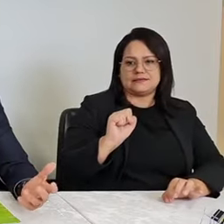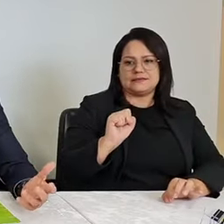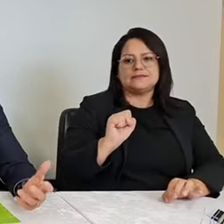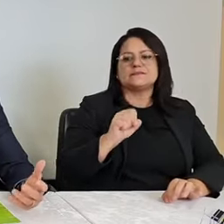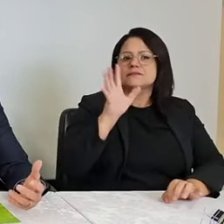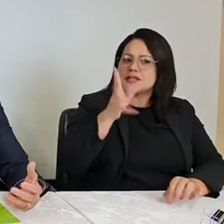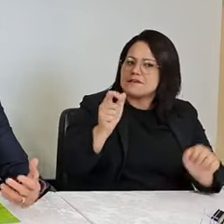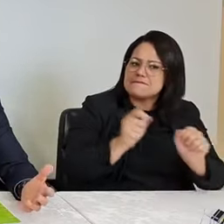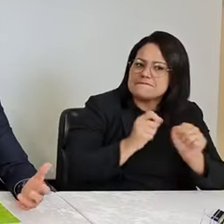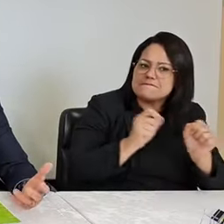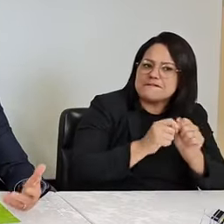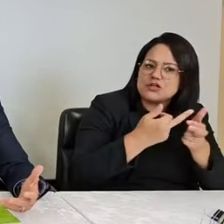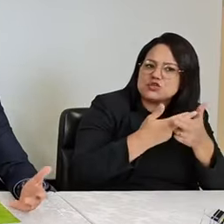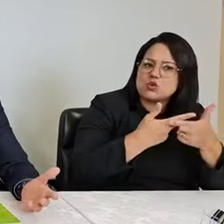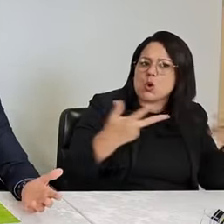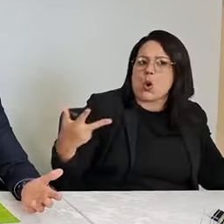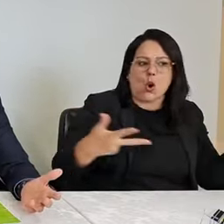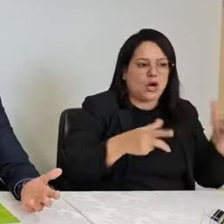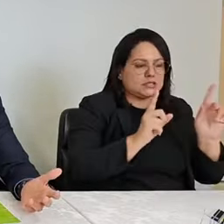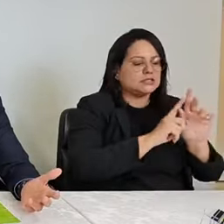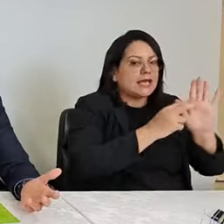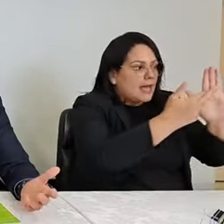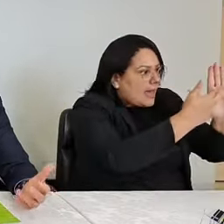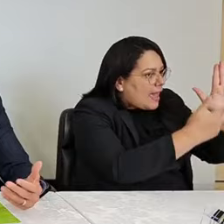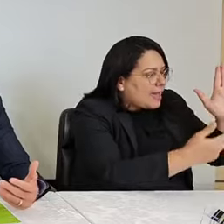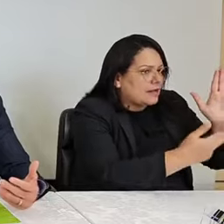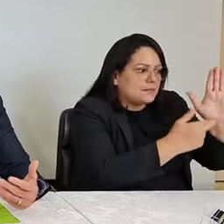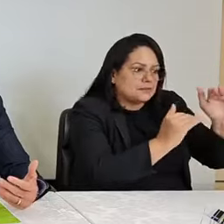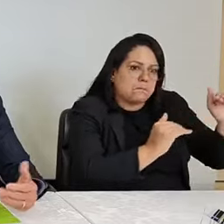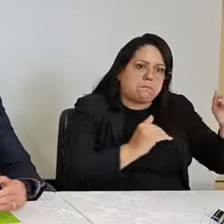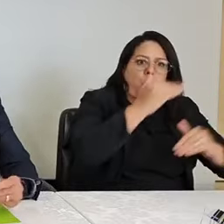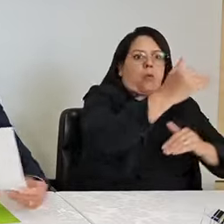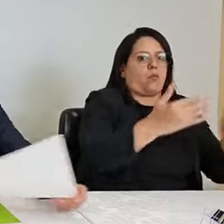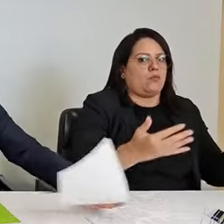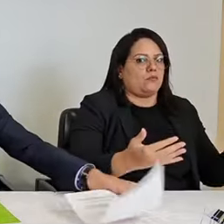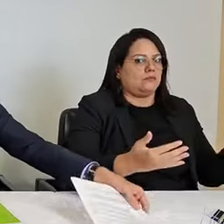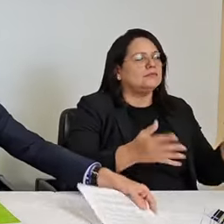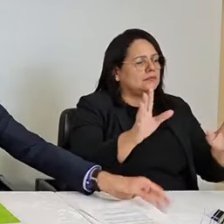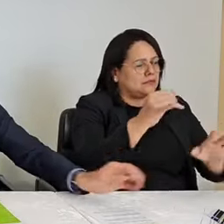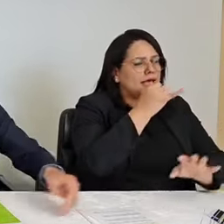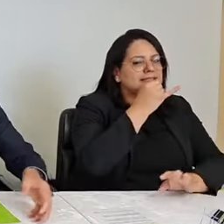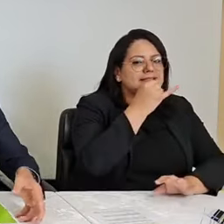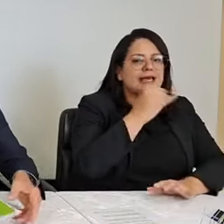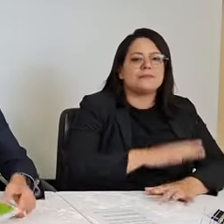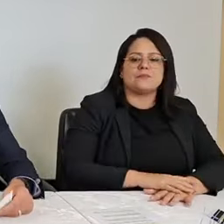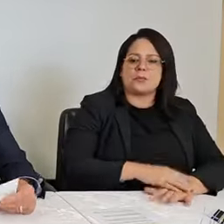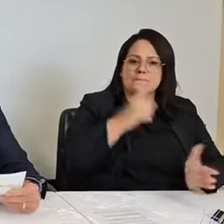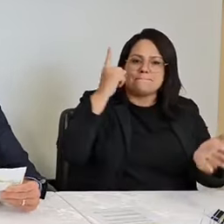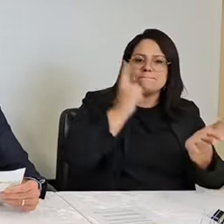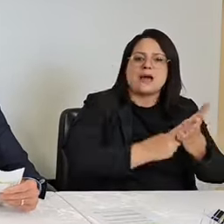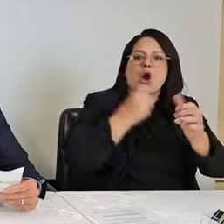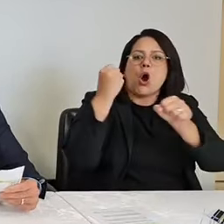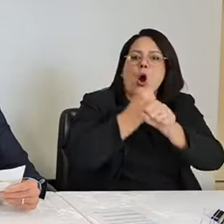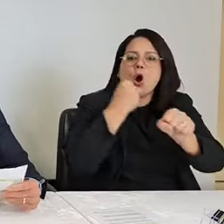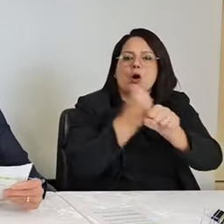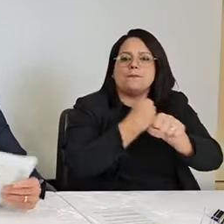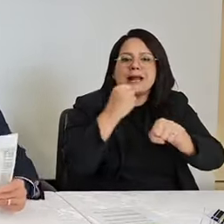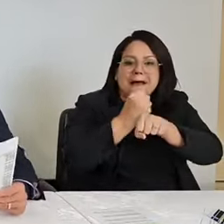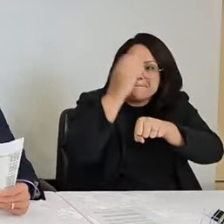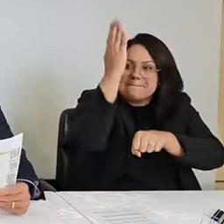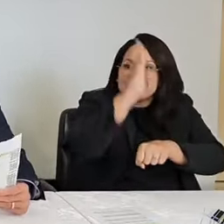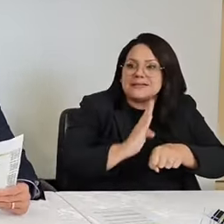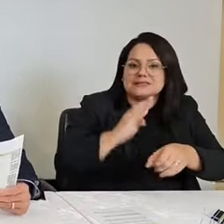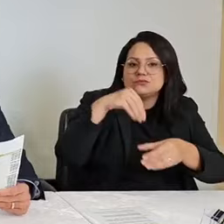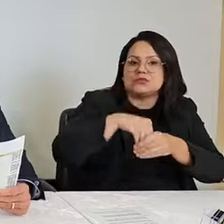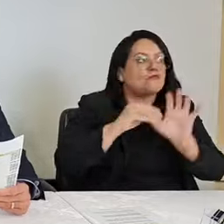fez coisa lá além do que deveria fazer. Como, por exemplo, fez obras no exterior.